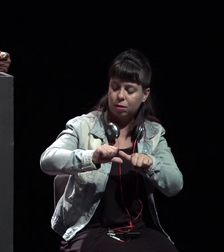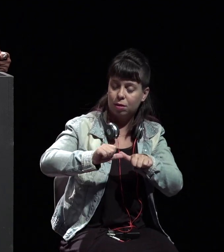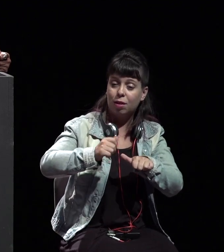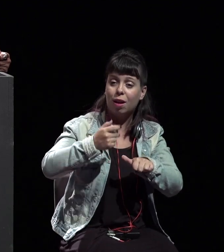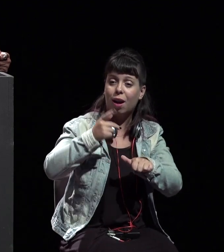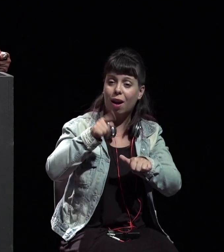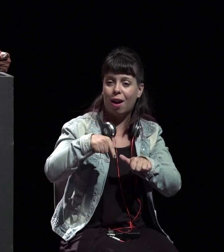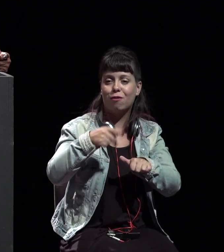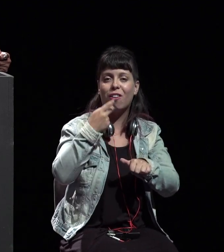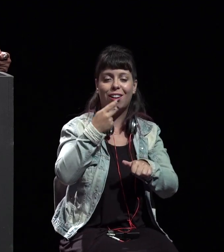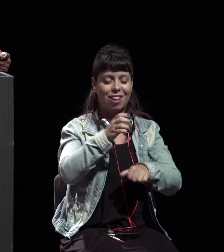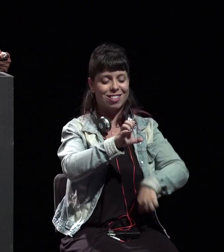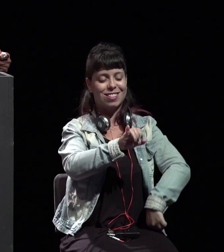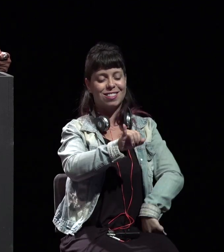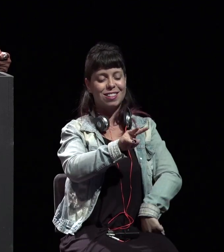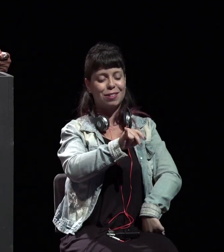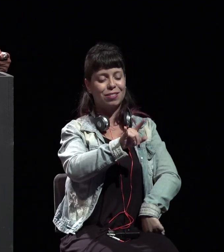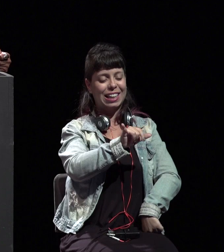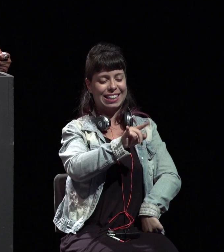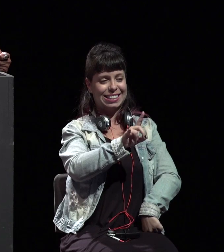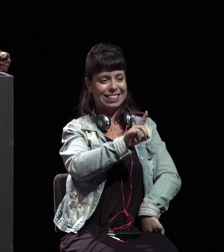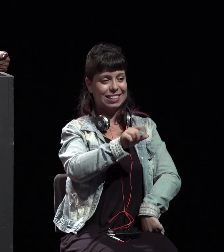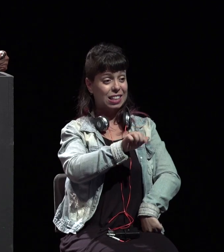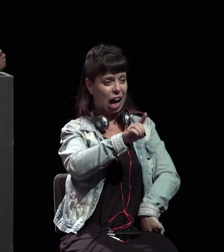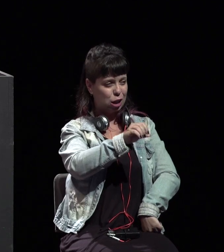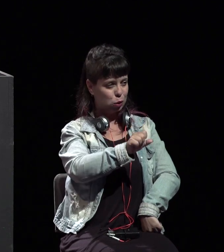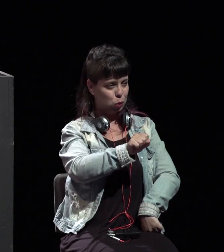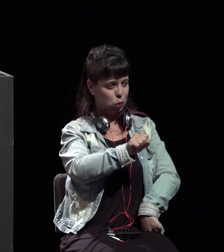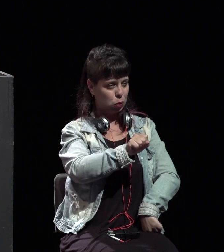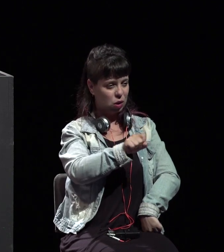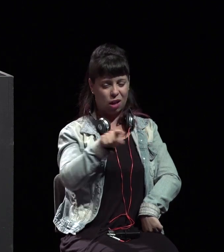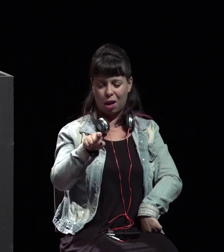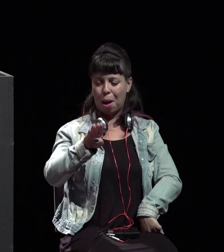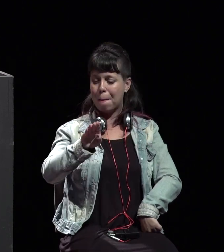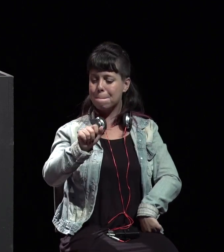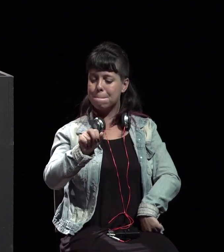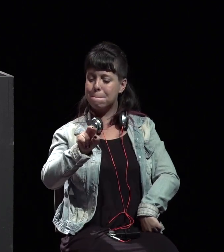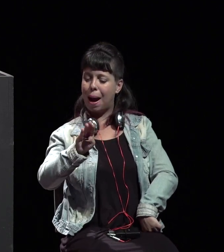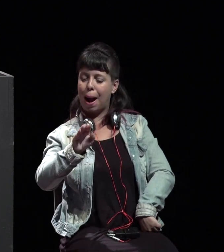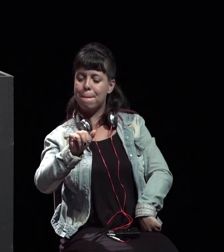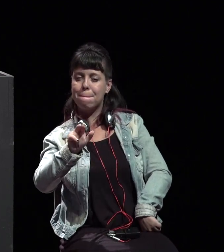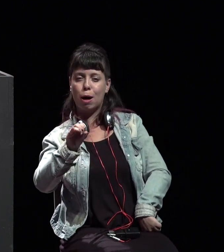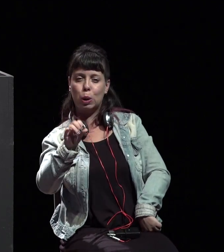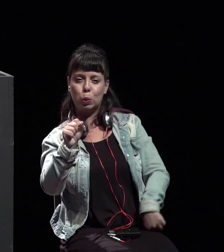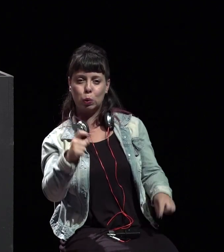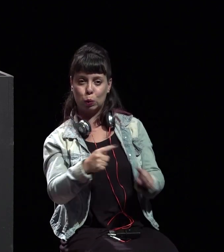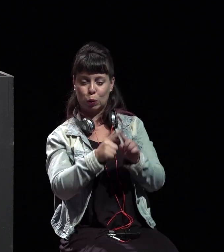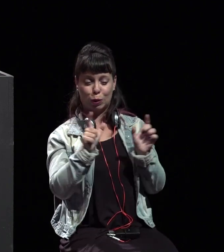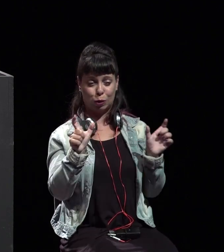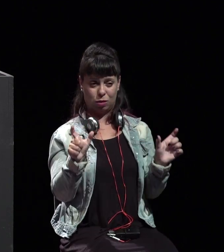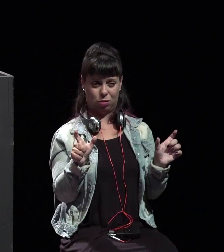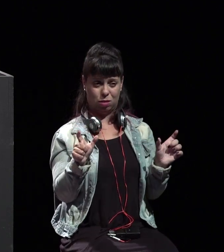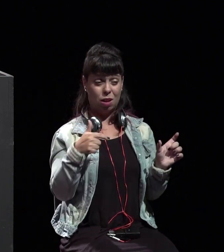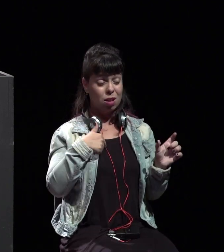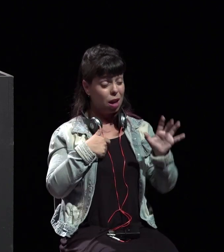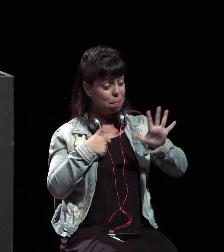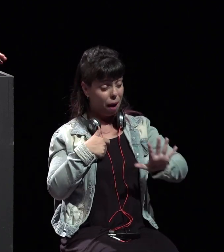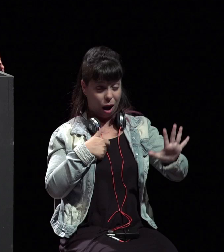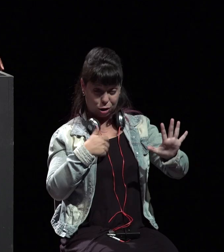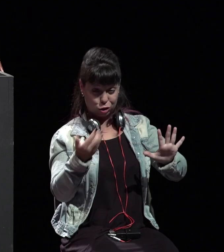de civilizados e bárbaros. E essa imagem, para mim, não só para mim, né,